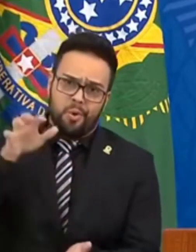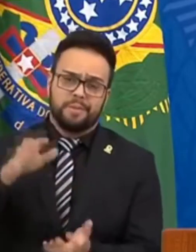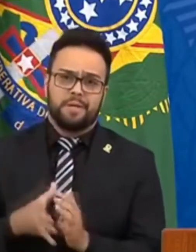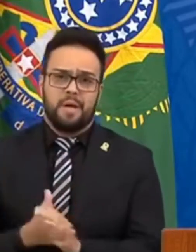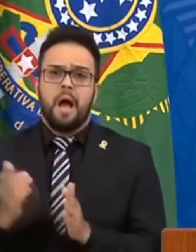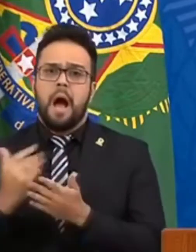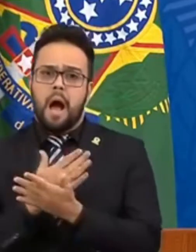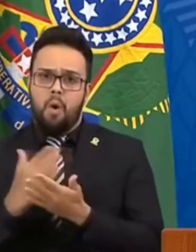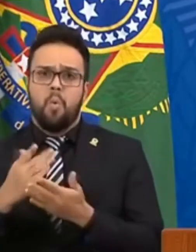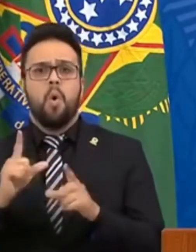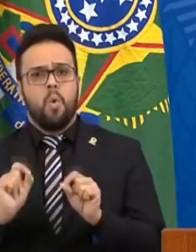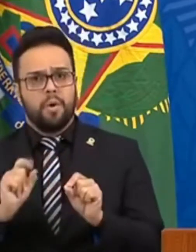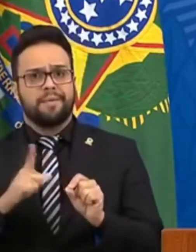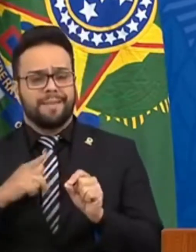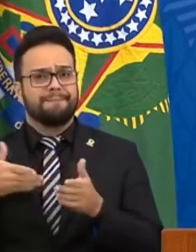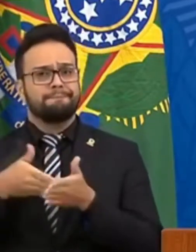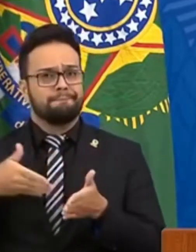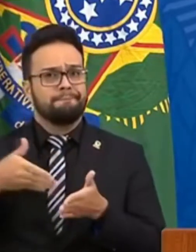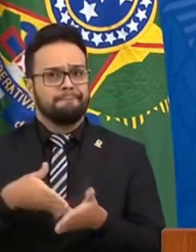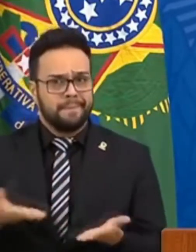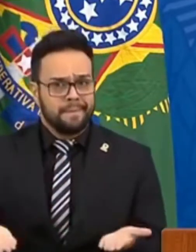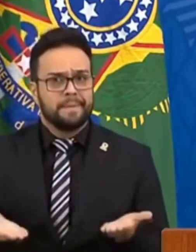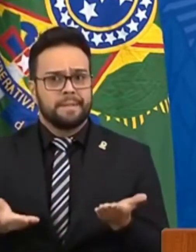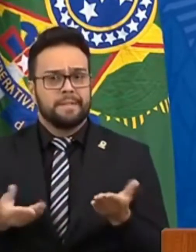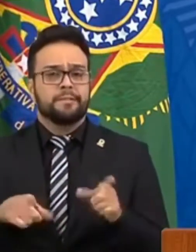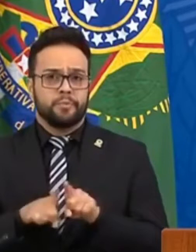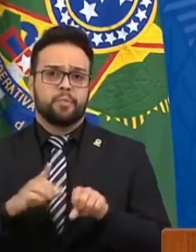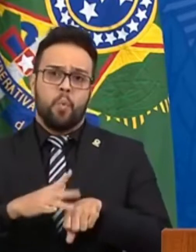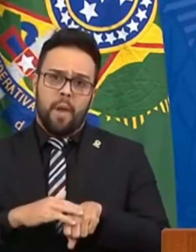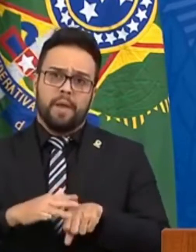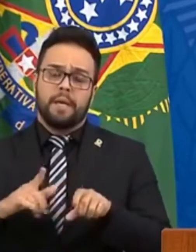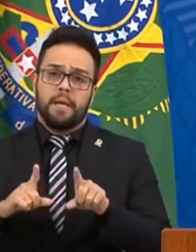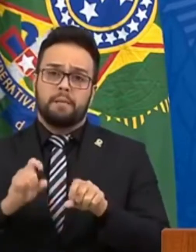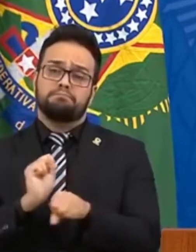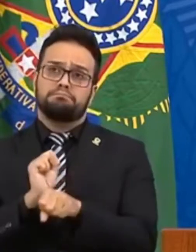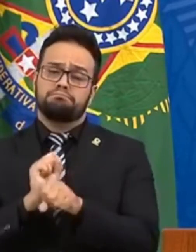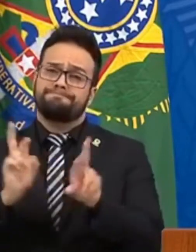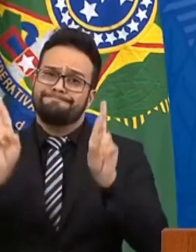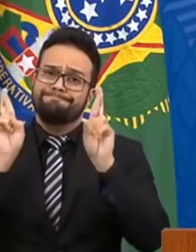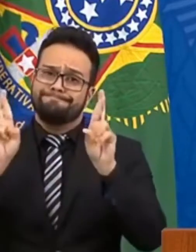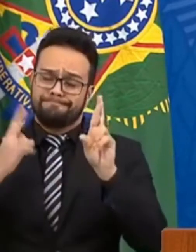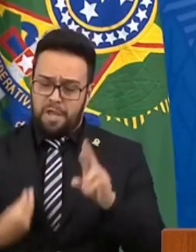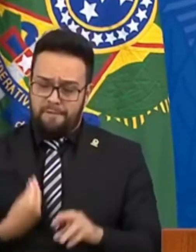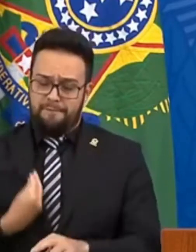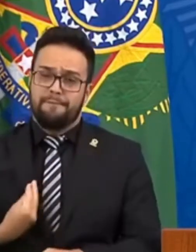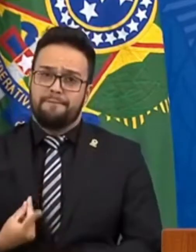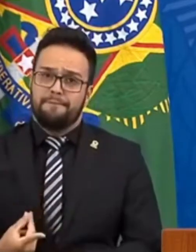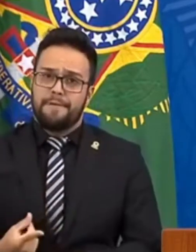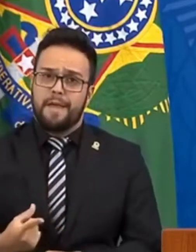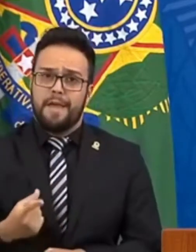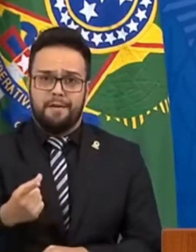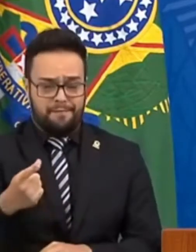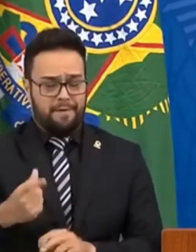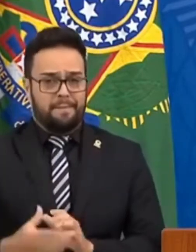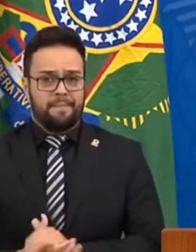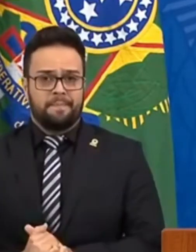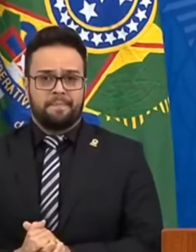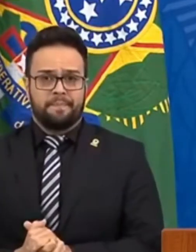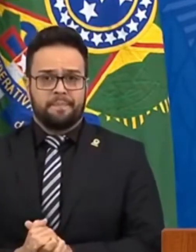com algumas comorbidades eu espero que ela viva por muito tempo